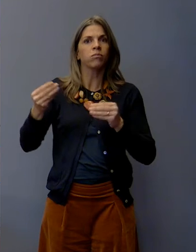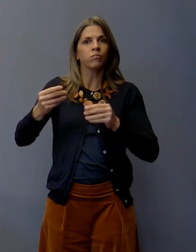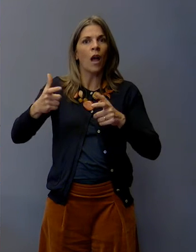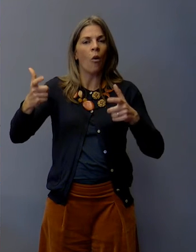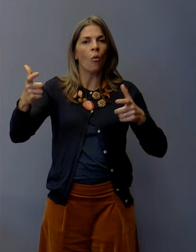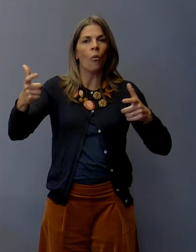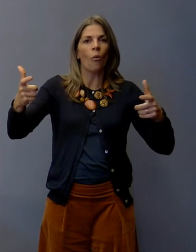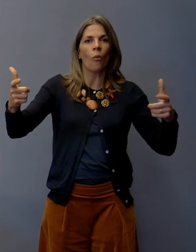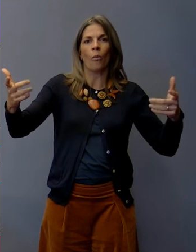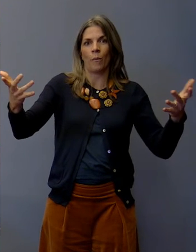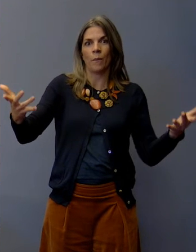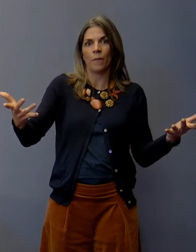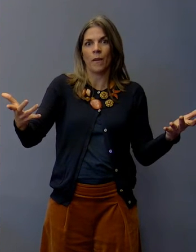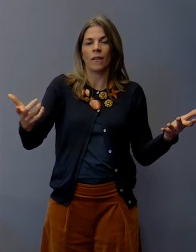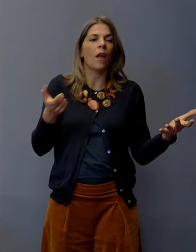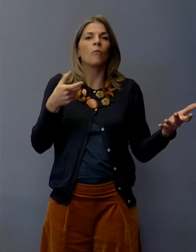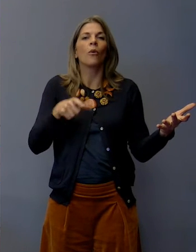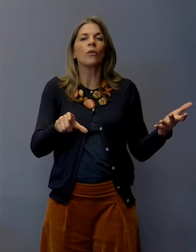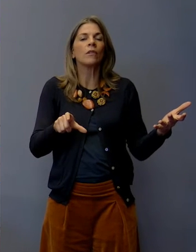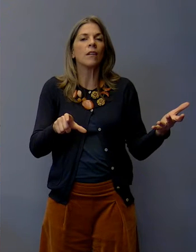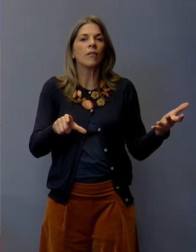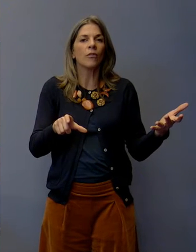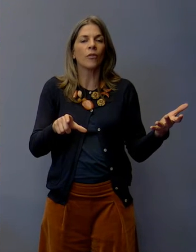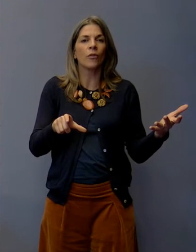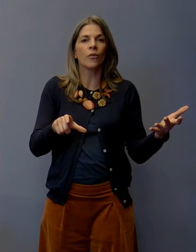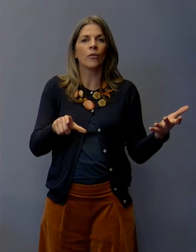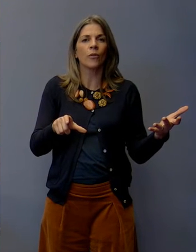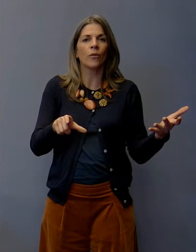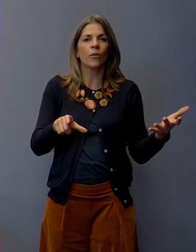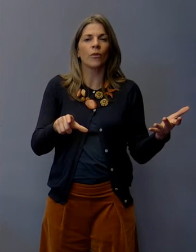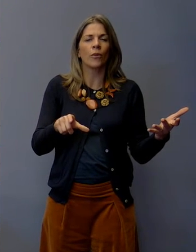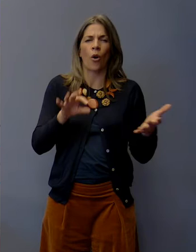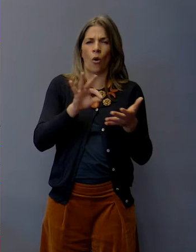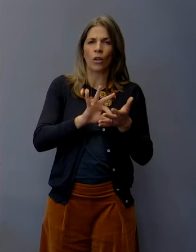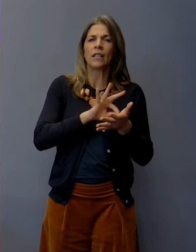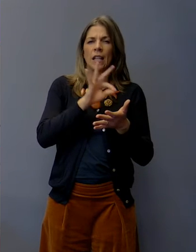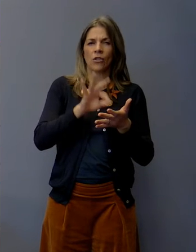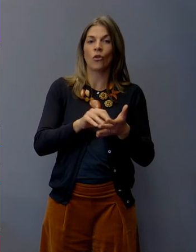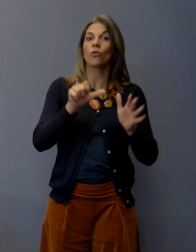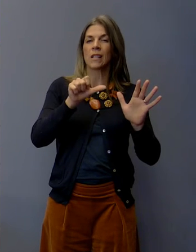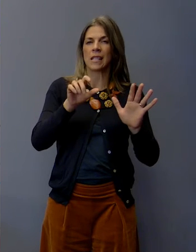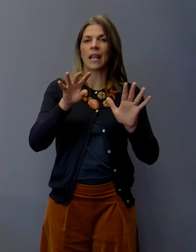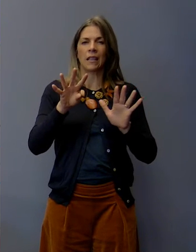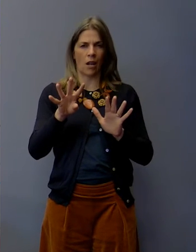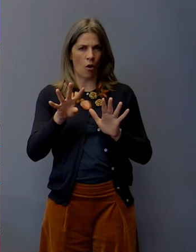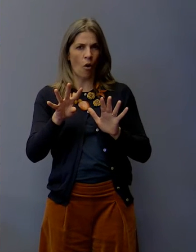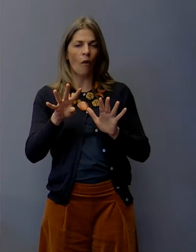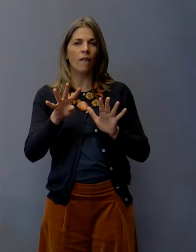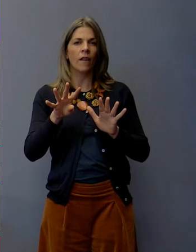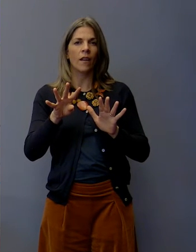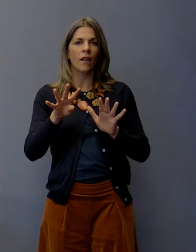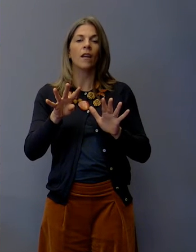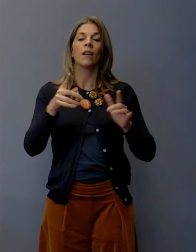in modo che si possa mi riferisco agli organi 1 69 mi riferiscono giorno